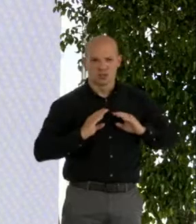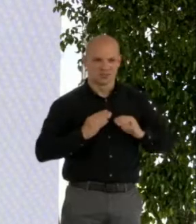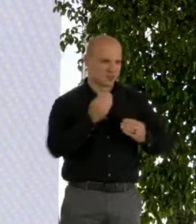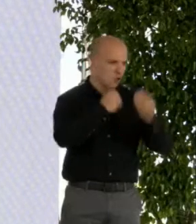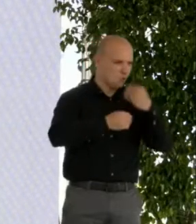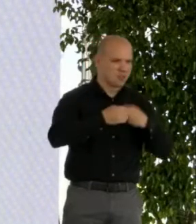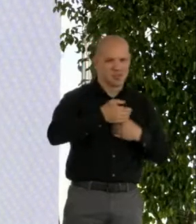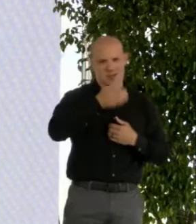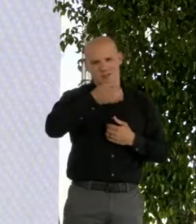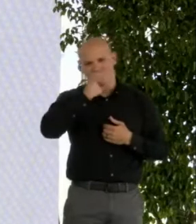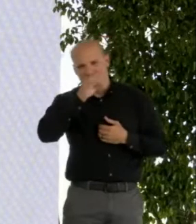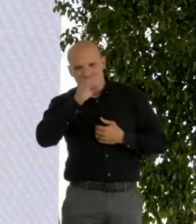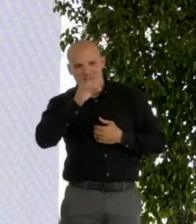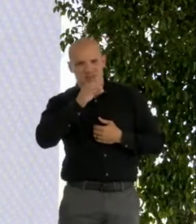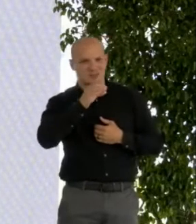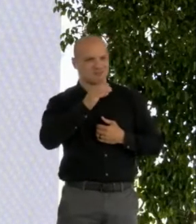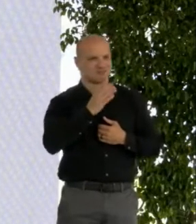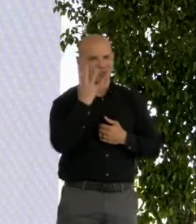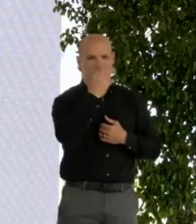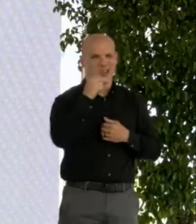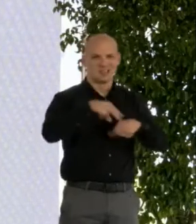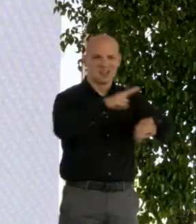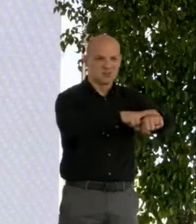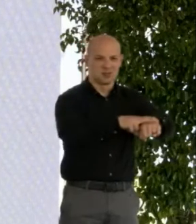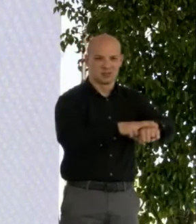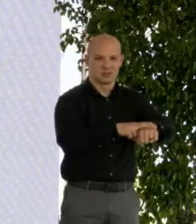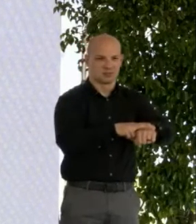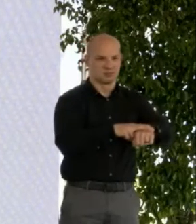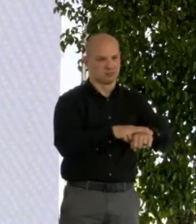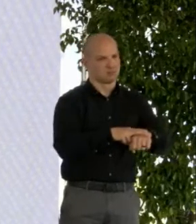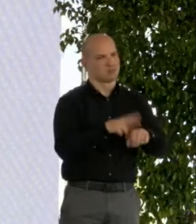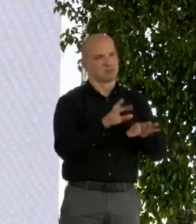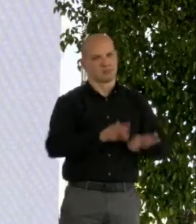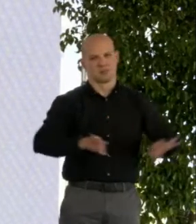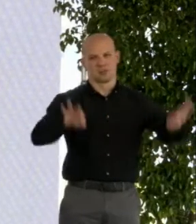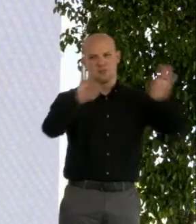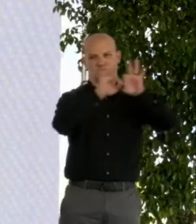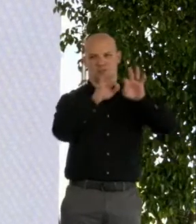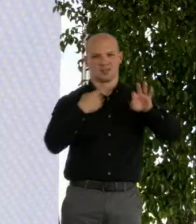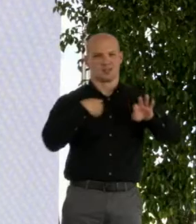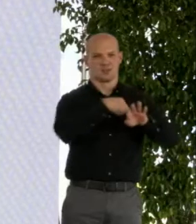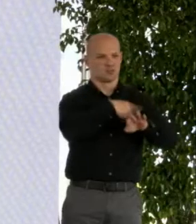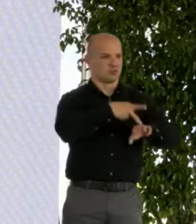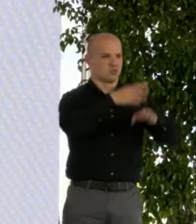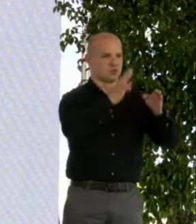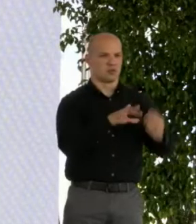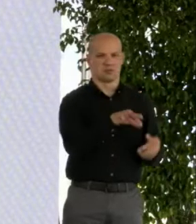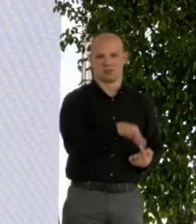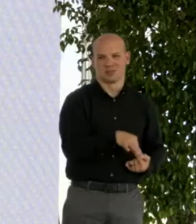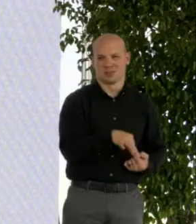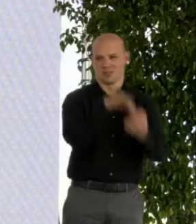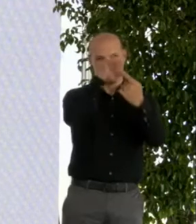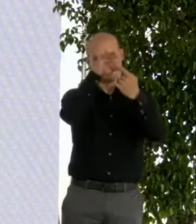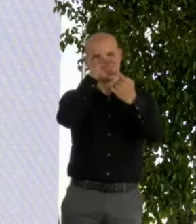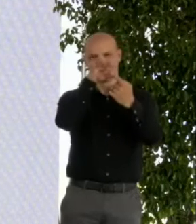bebida, nuestra belleza natural y, más importante aún, lo especial que somos todos los puertorriqueños como